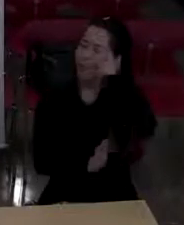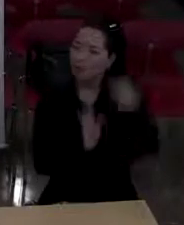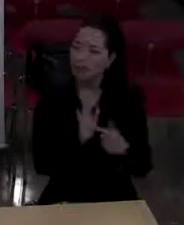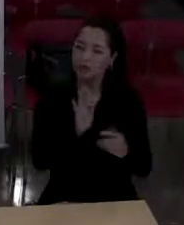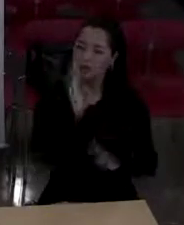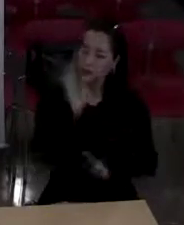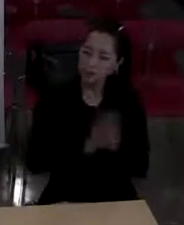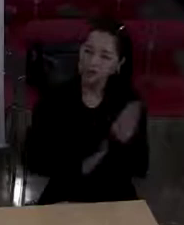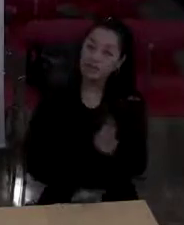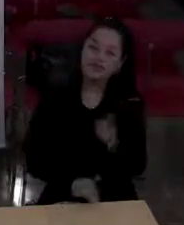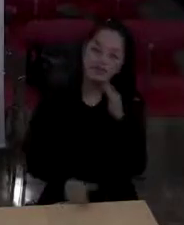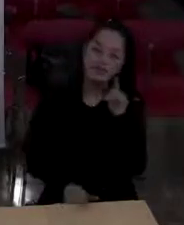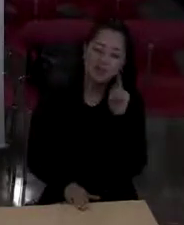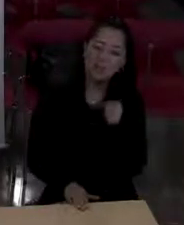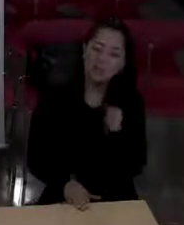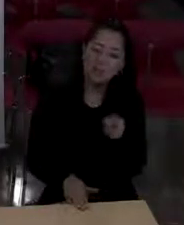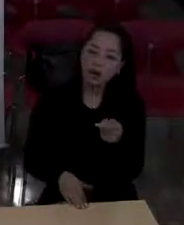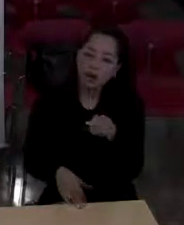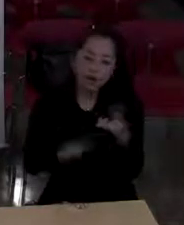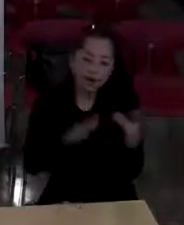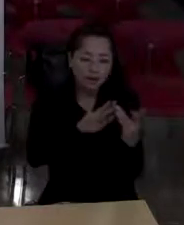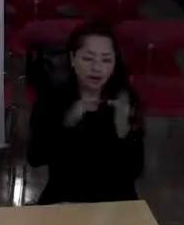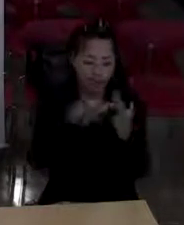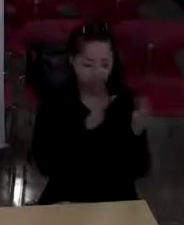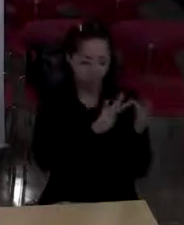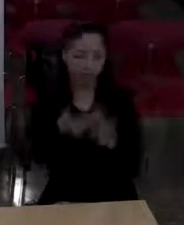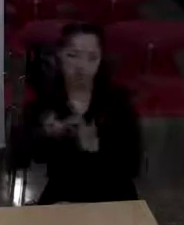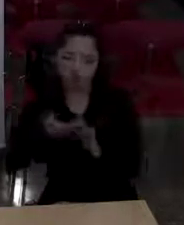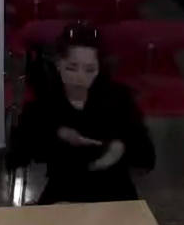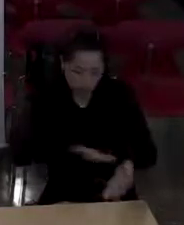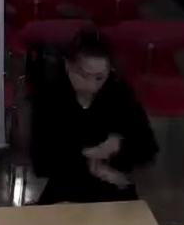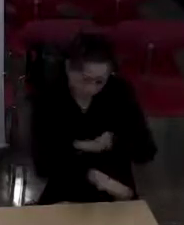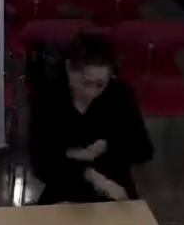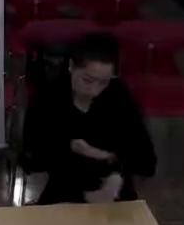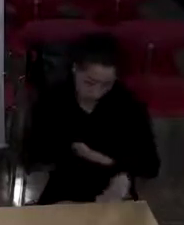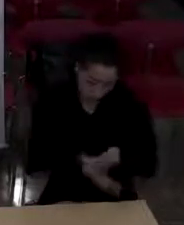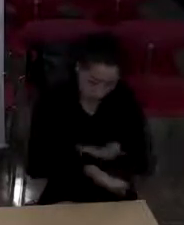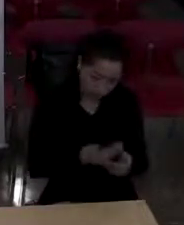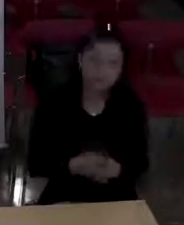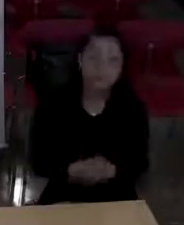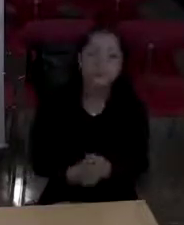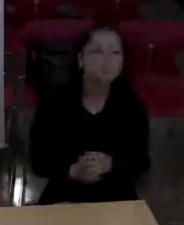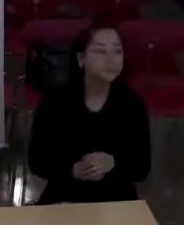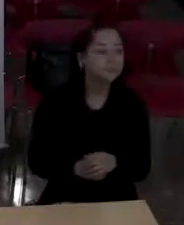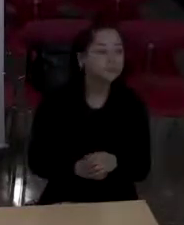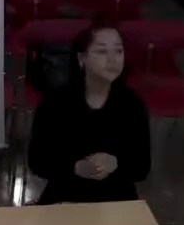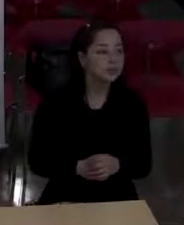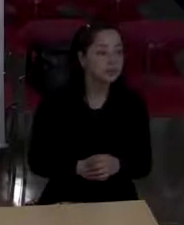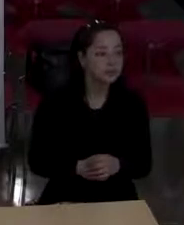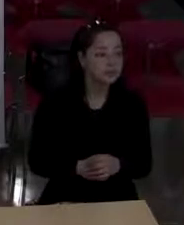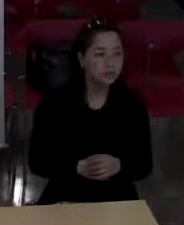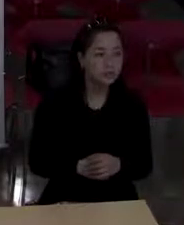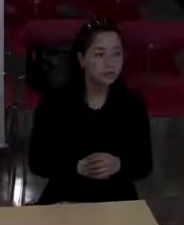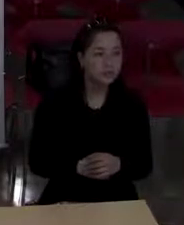el primer año, aquí, vemos que entre el primer y el segundo mes el